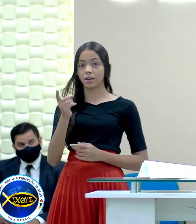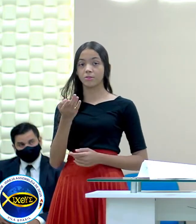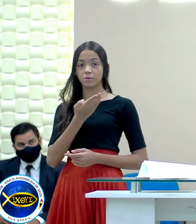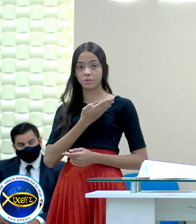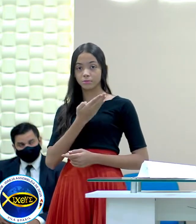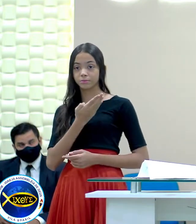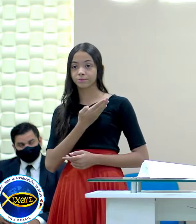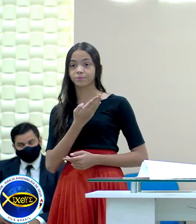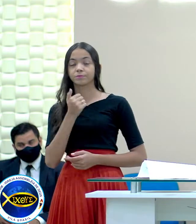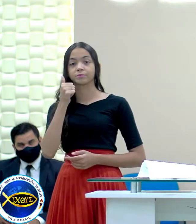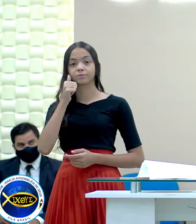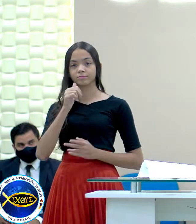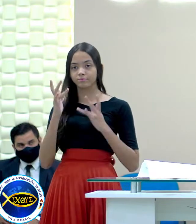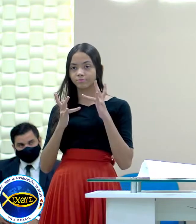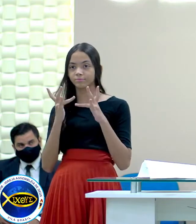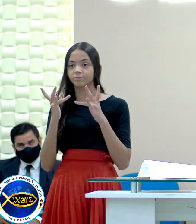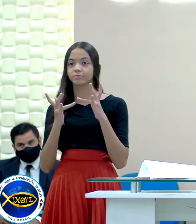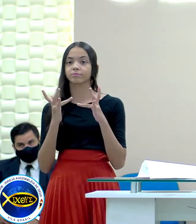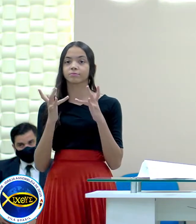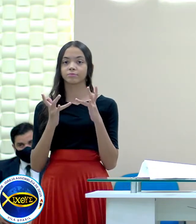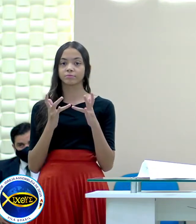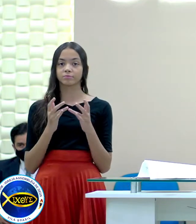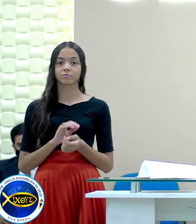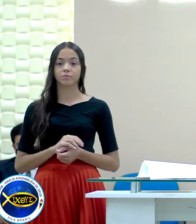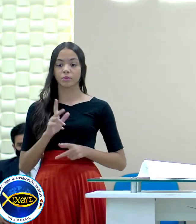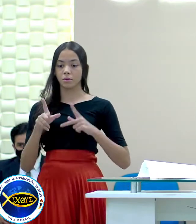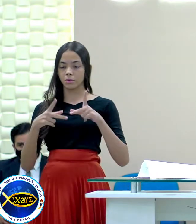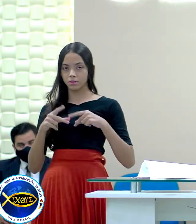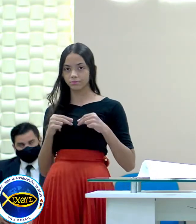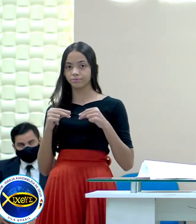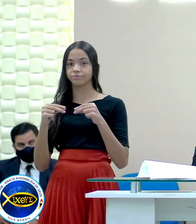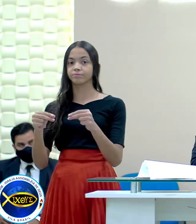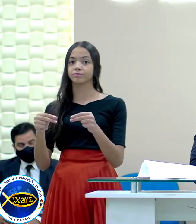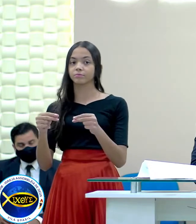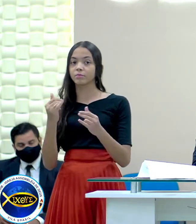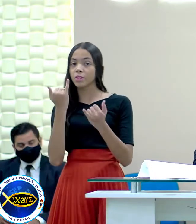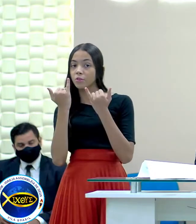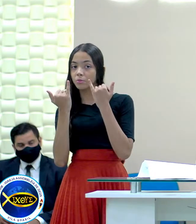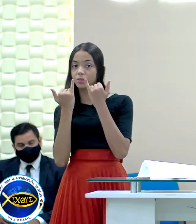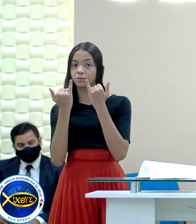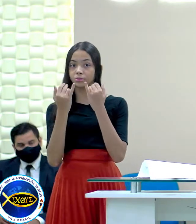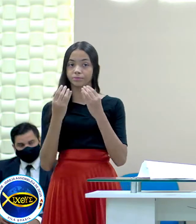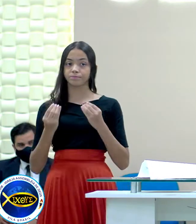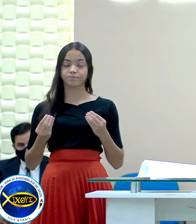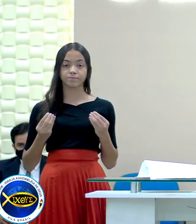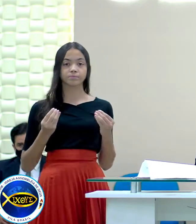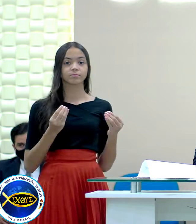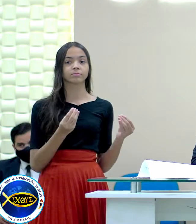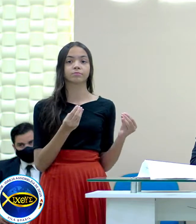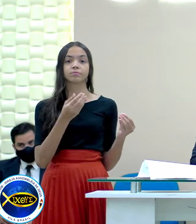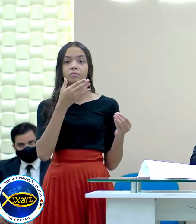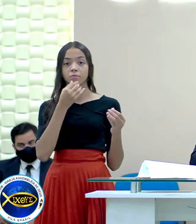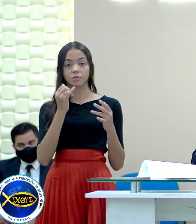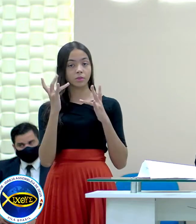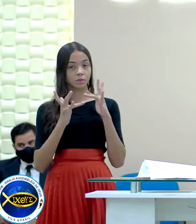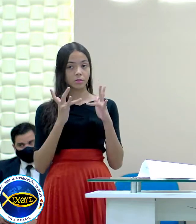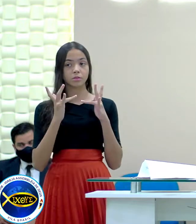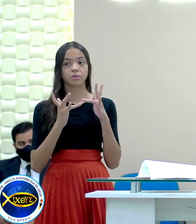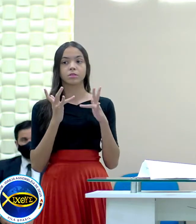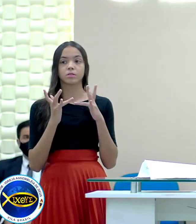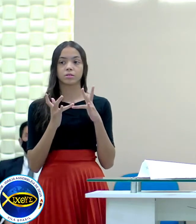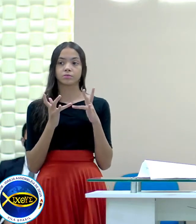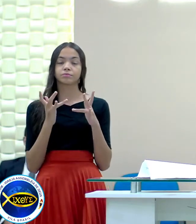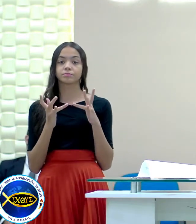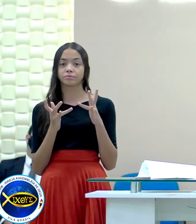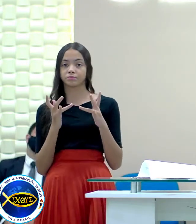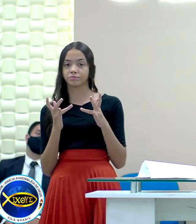noiva e pegava informações da noiva que eram levadas ao noivo, para que assim ele tivesse